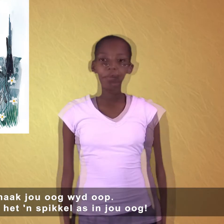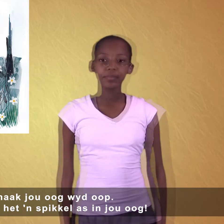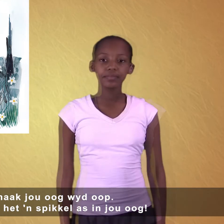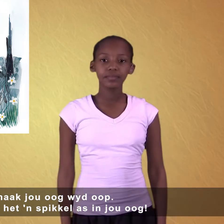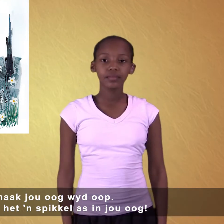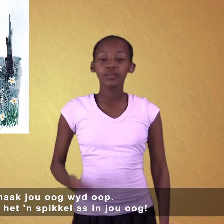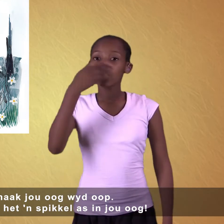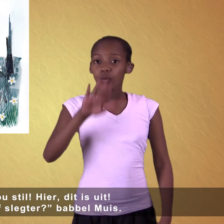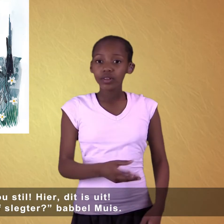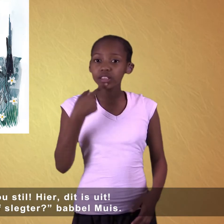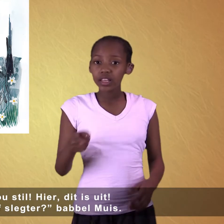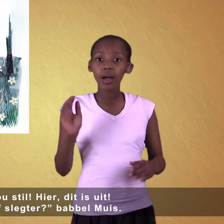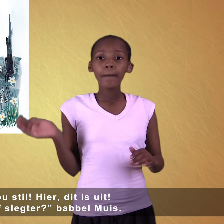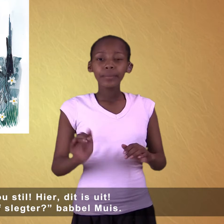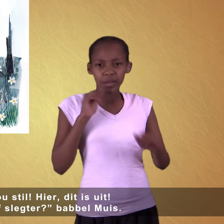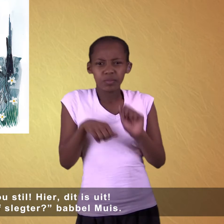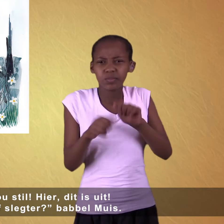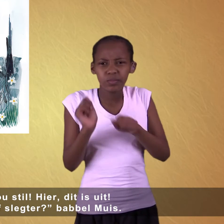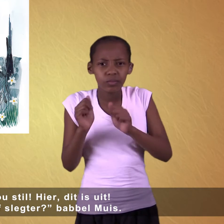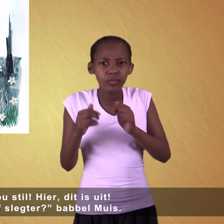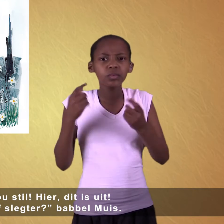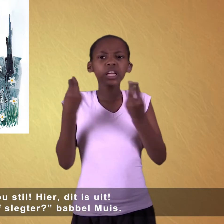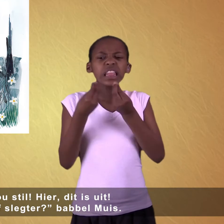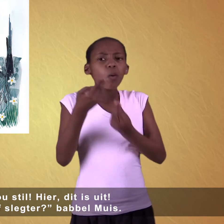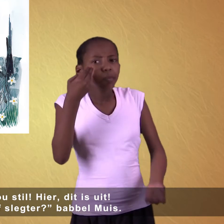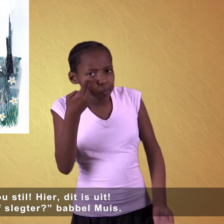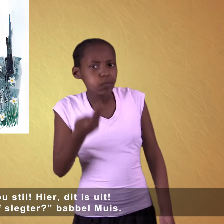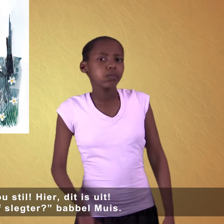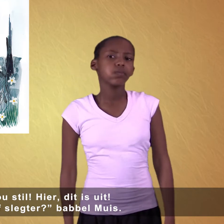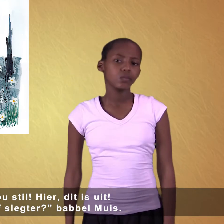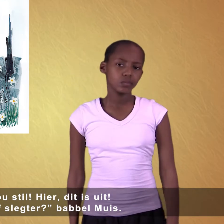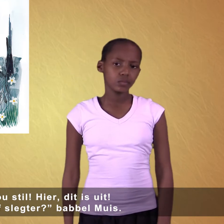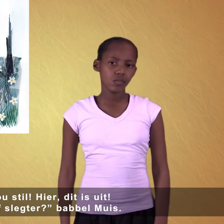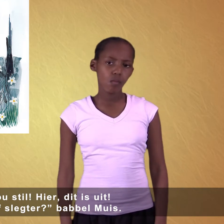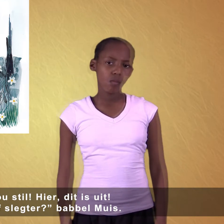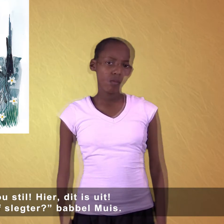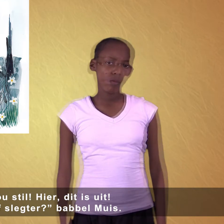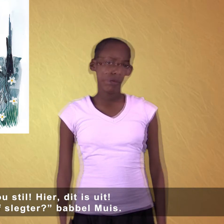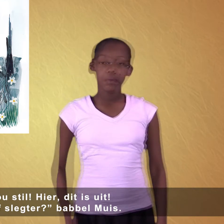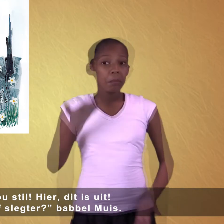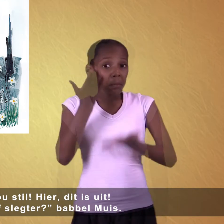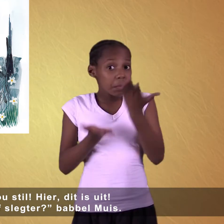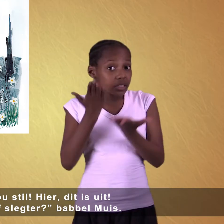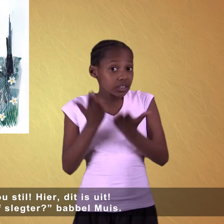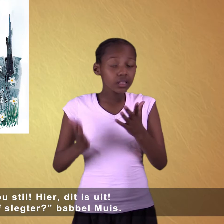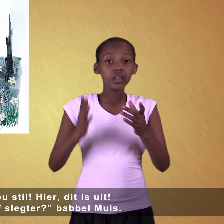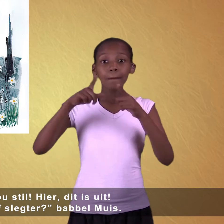oog. Hou stil, hou stil. Hier, dit is uit. Is dit beter of slegter,